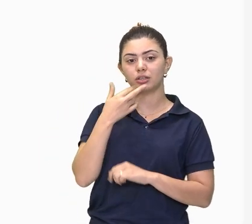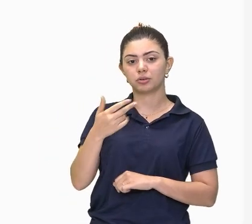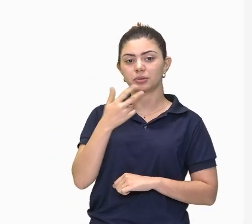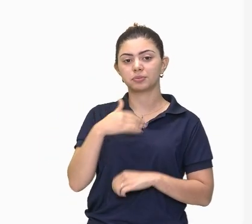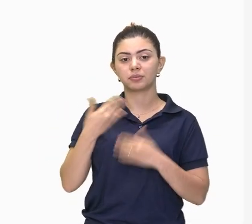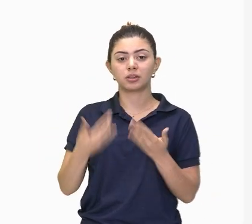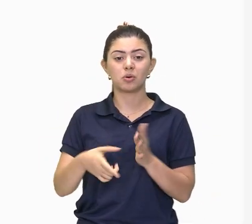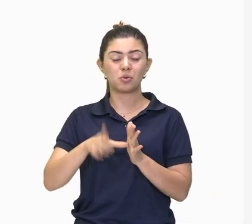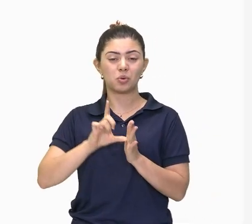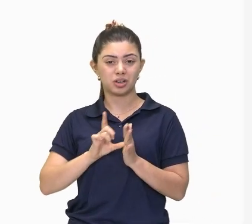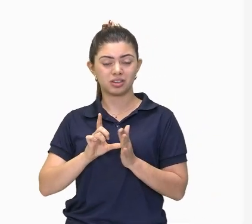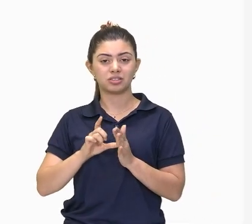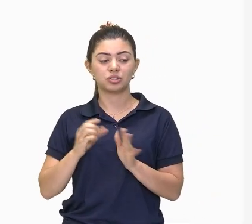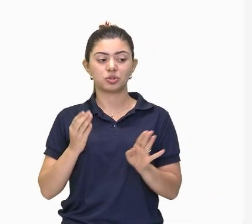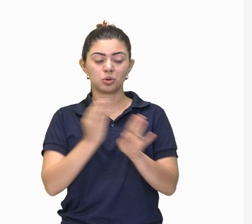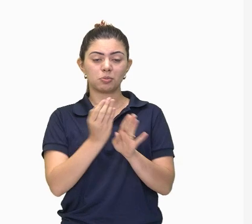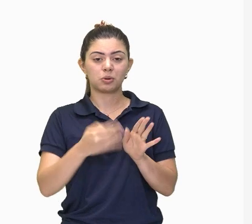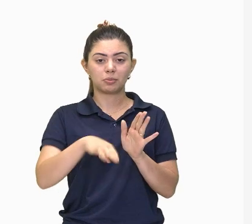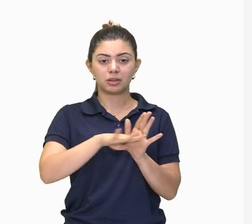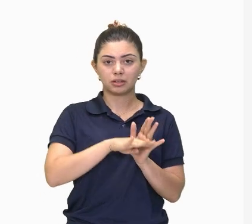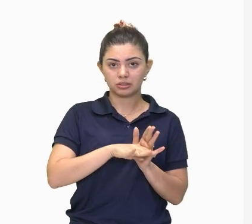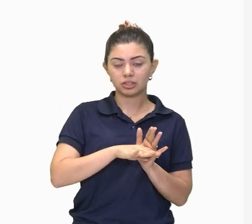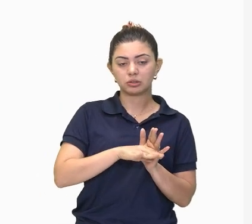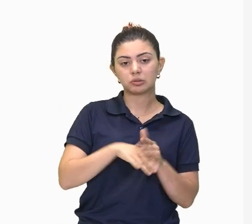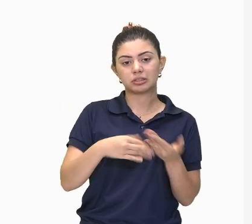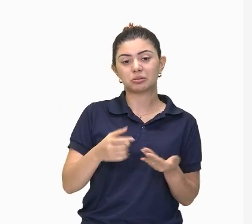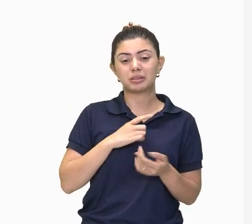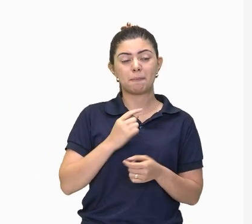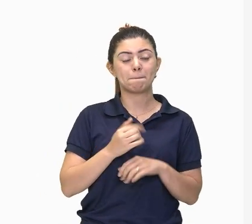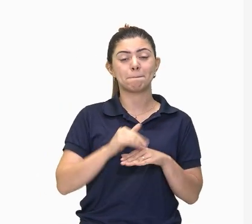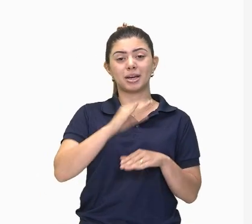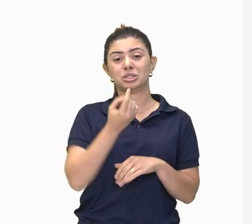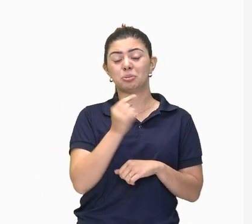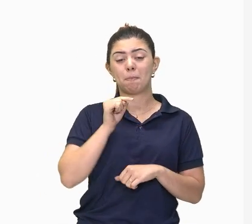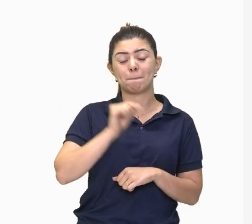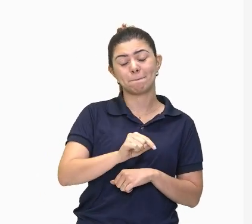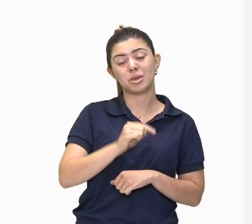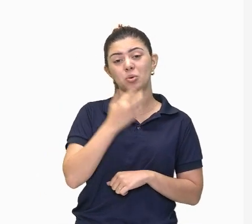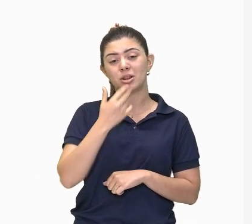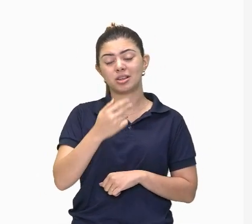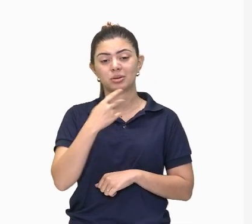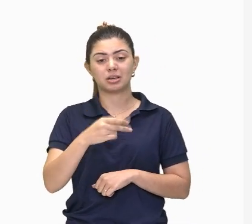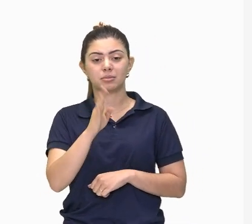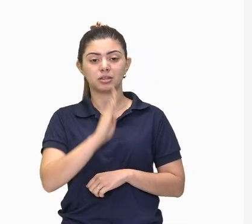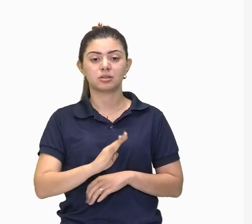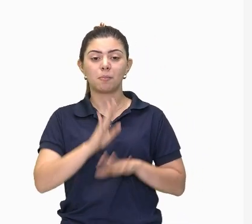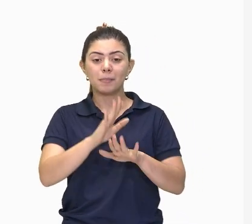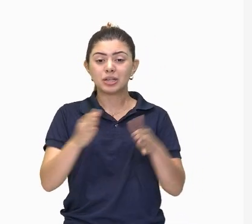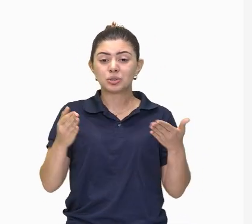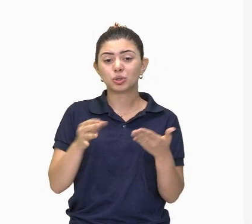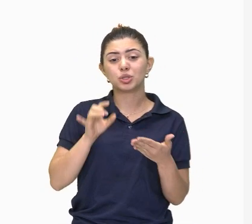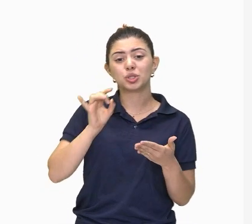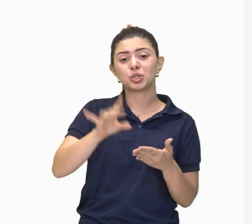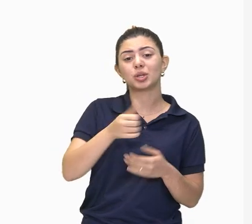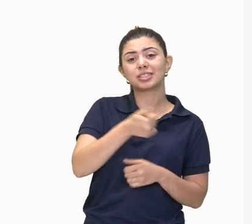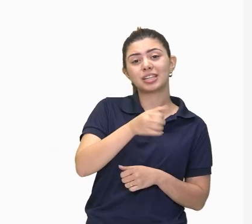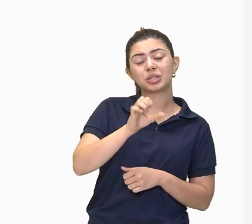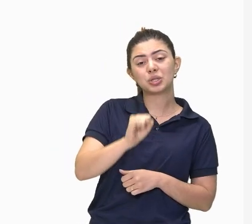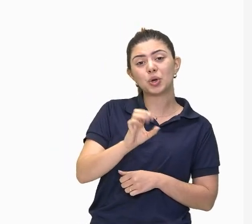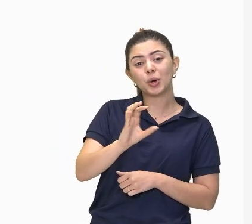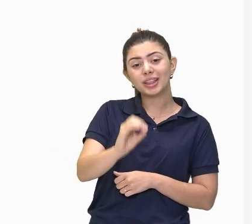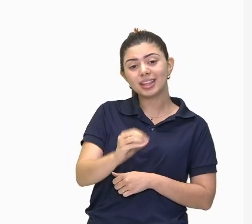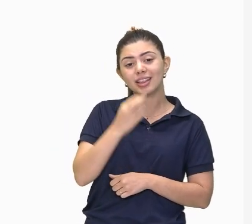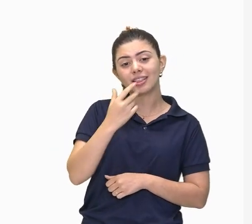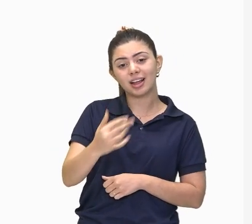eram falados mais de 1000 idiomas no Brasil. Hoje, apenas 180 deles sobrevivem e